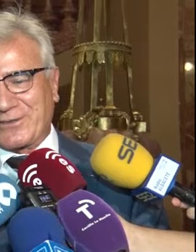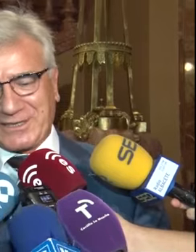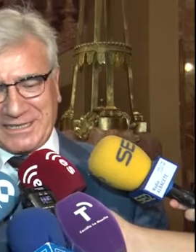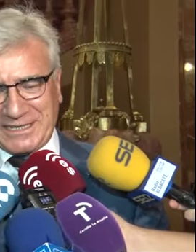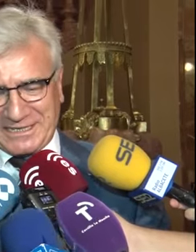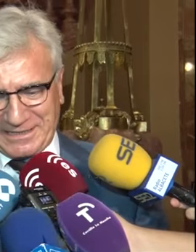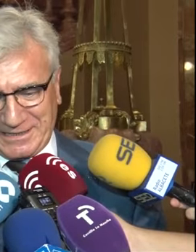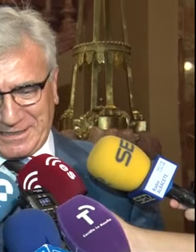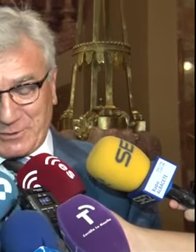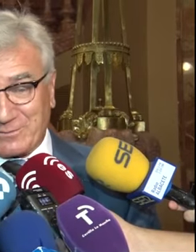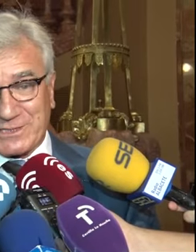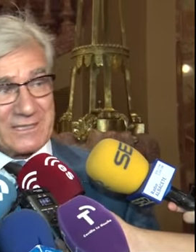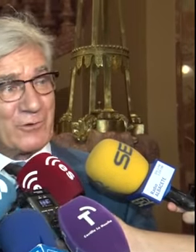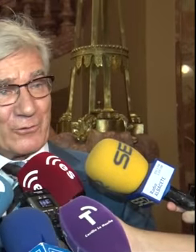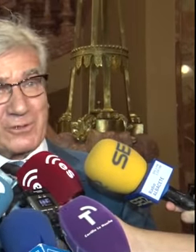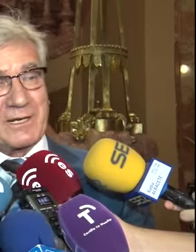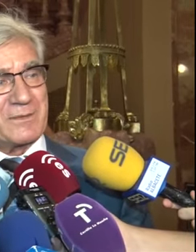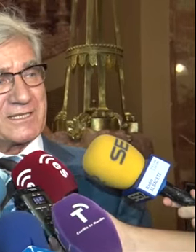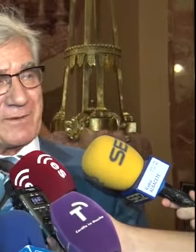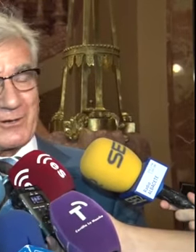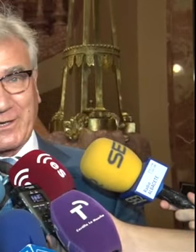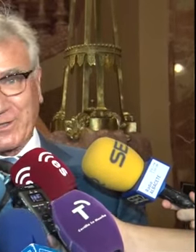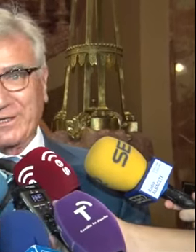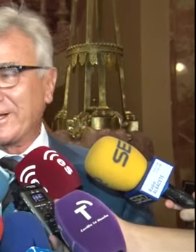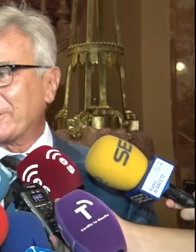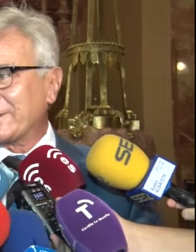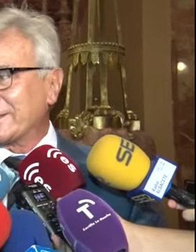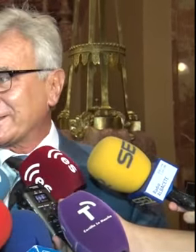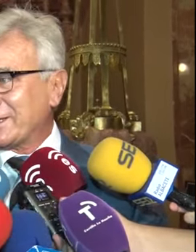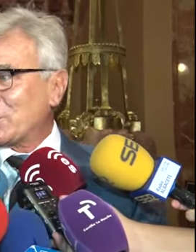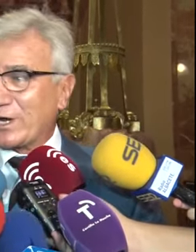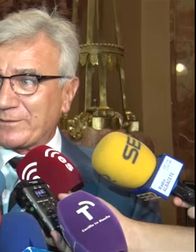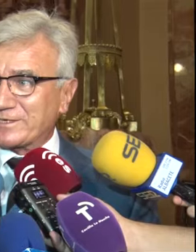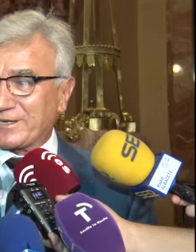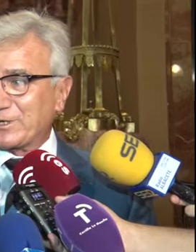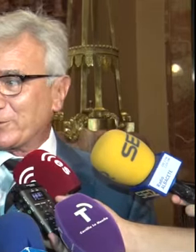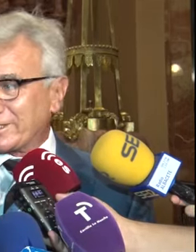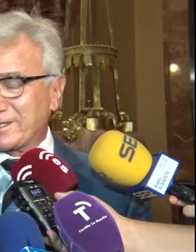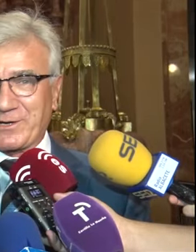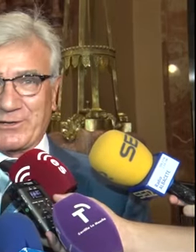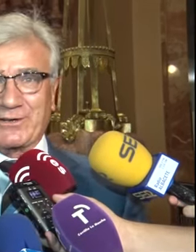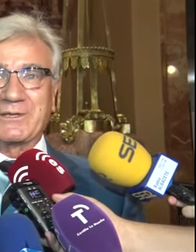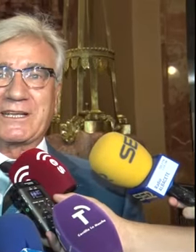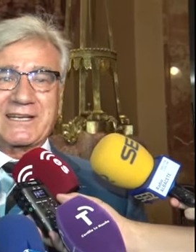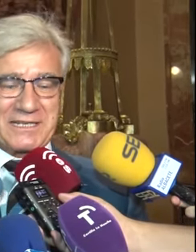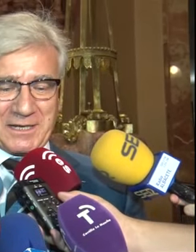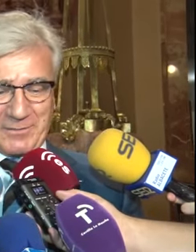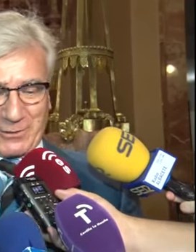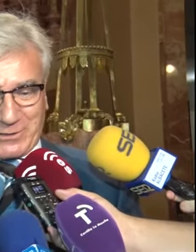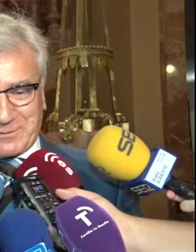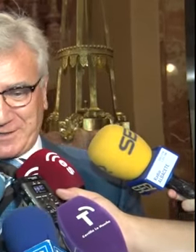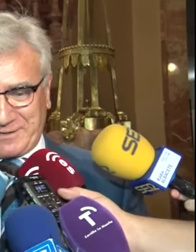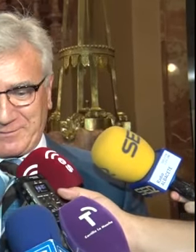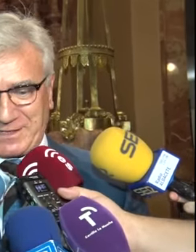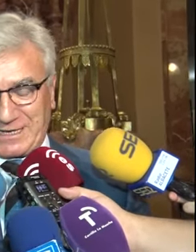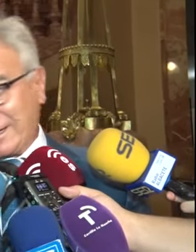el corazón. Y bueno, pues es un orgullo para mí ser pregonero de Albacete. Nunca había pensado que podía ser pregonero de mi tierra, pero